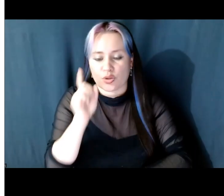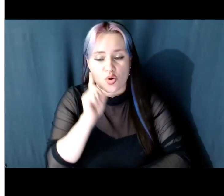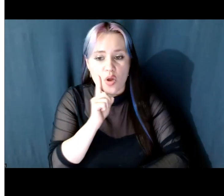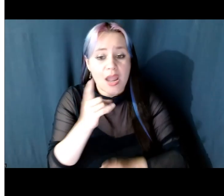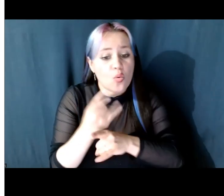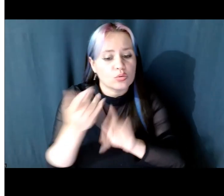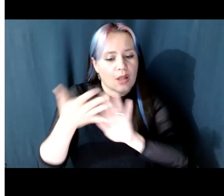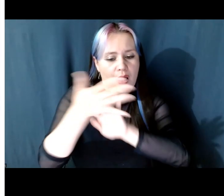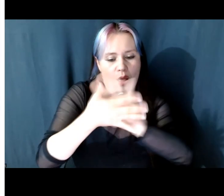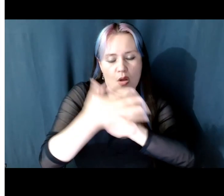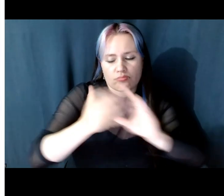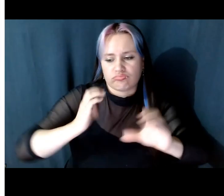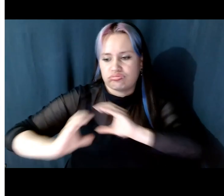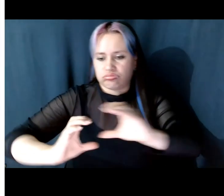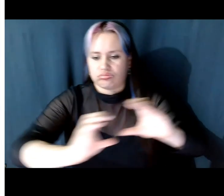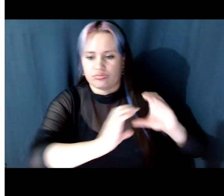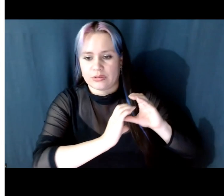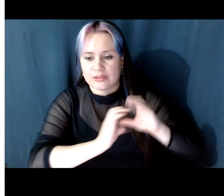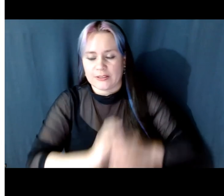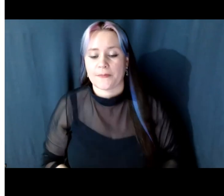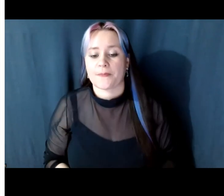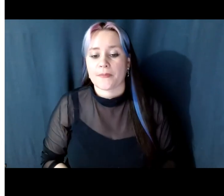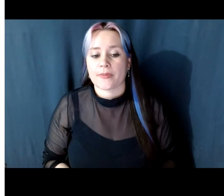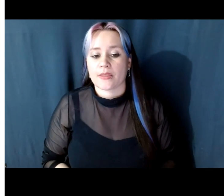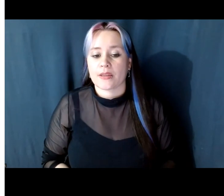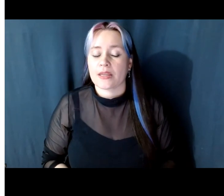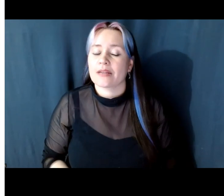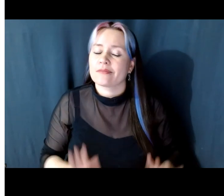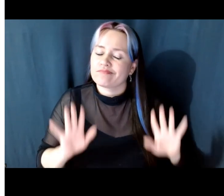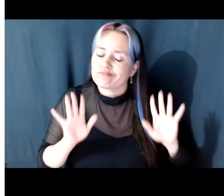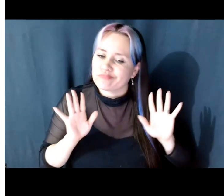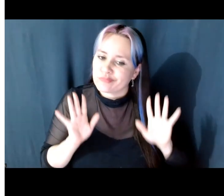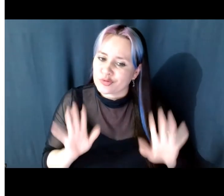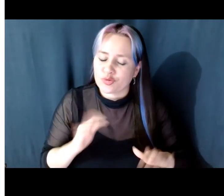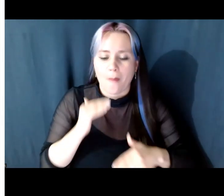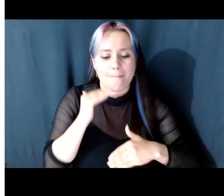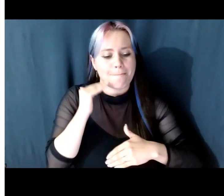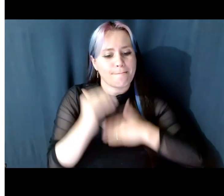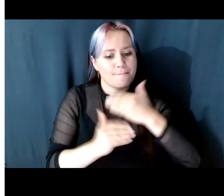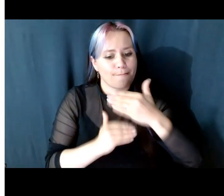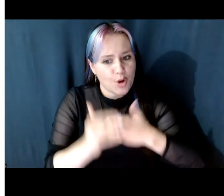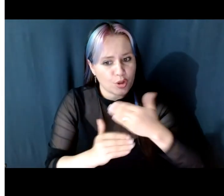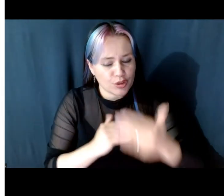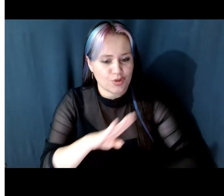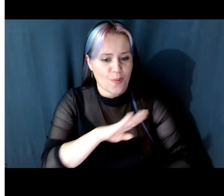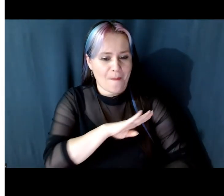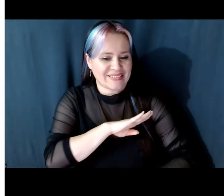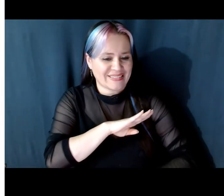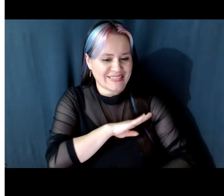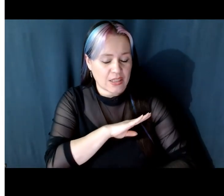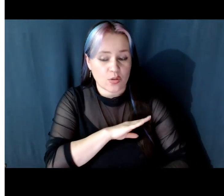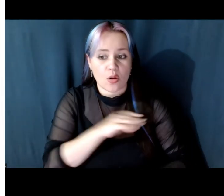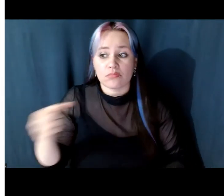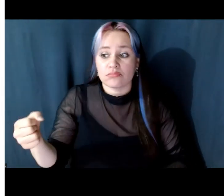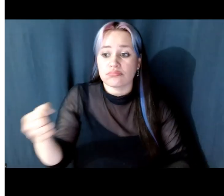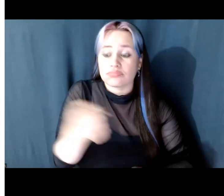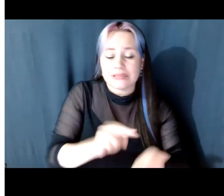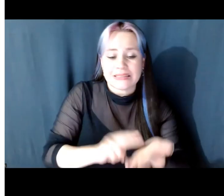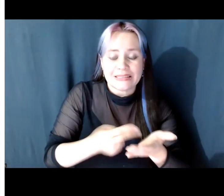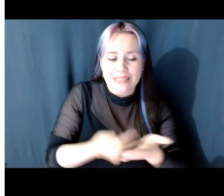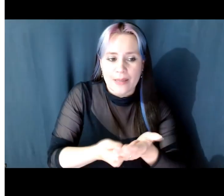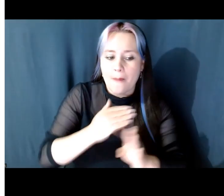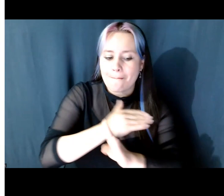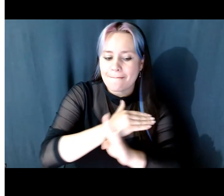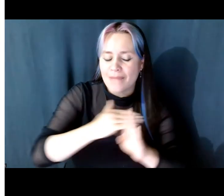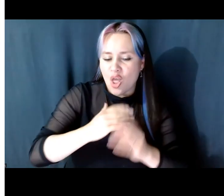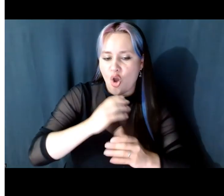académico en otros contextos ilidad en escenarios públicos culturales deportivos laborales etcétera